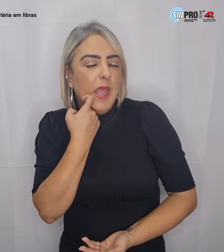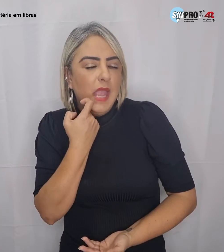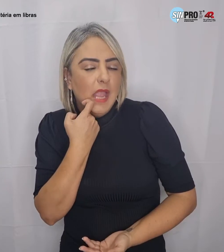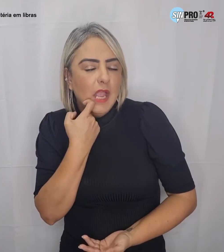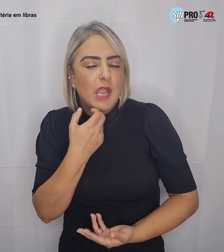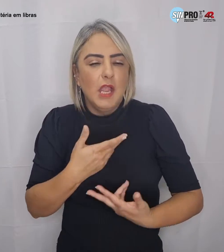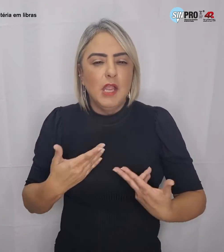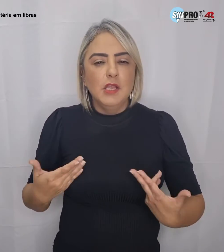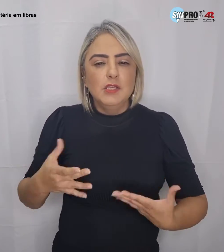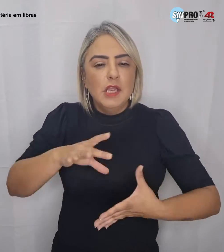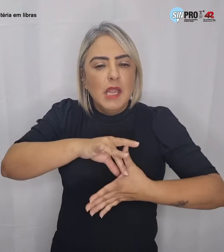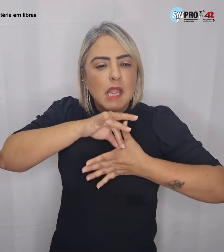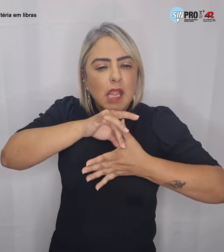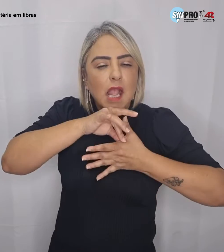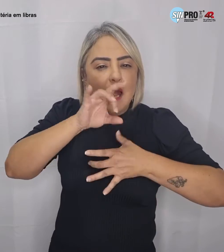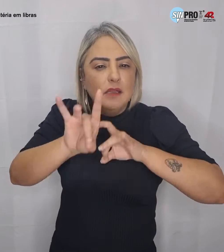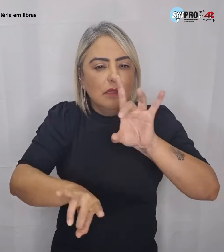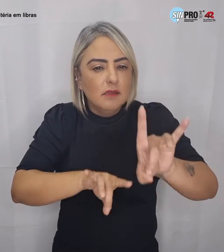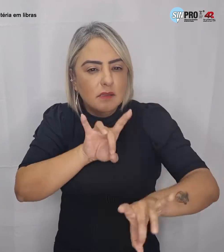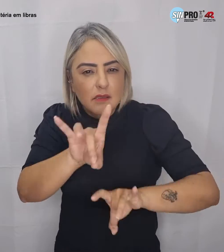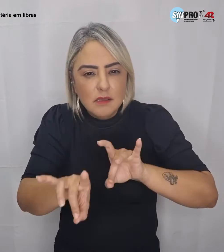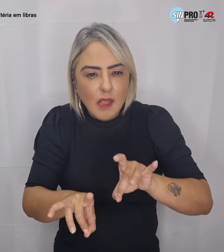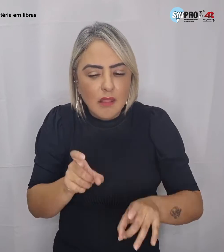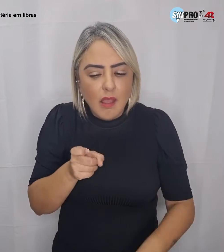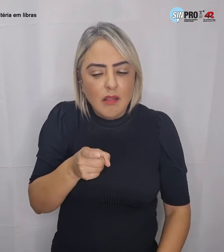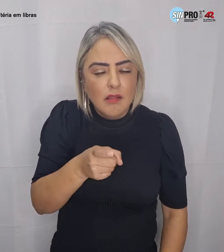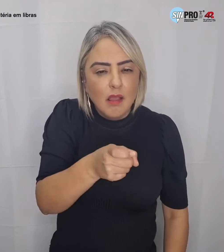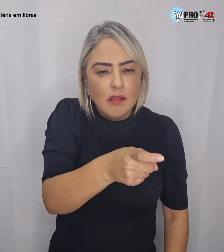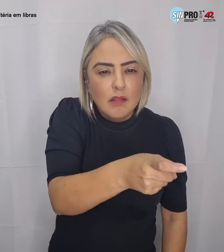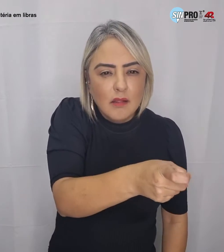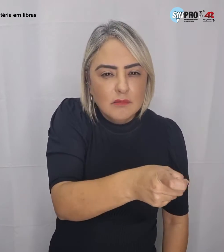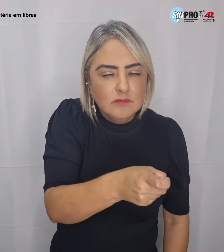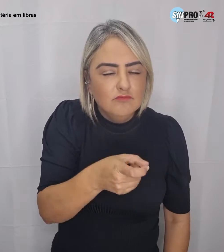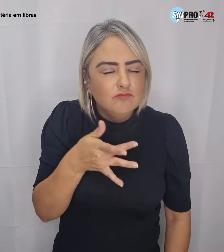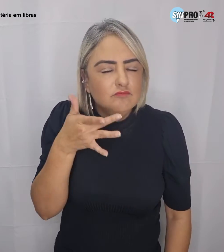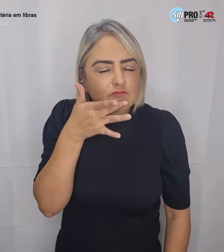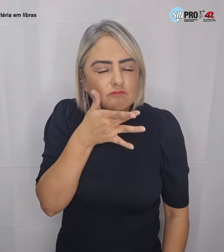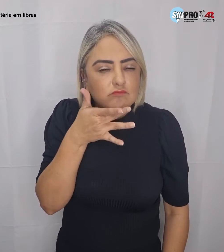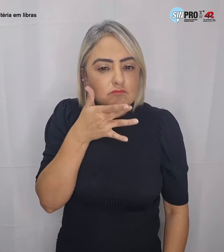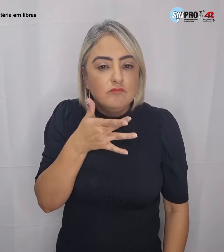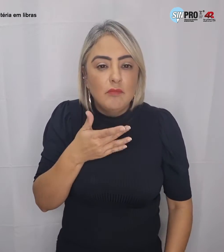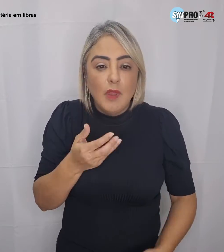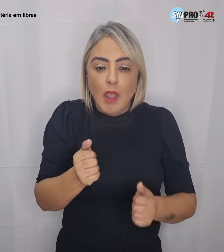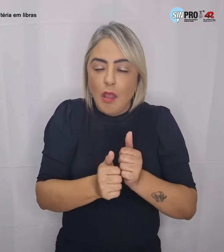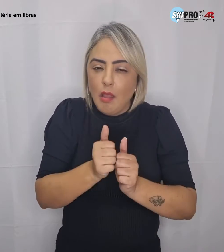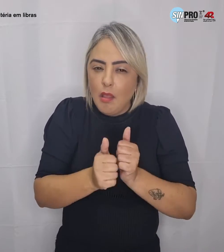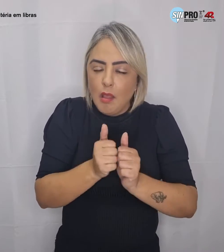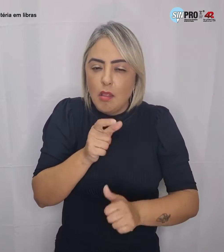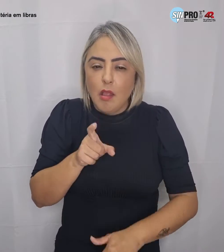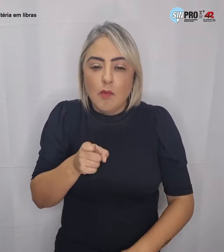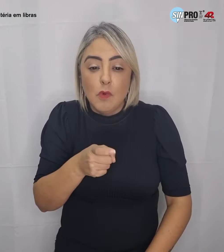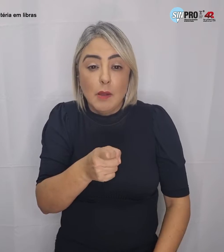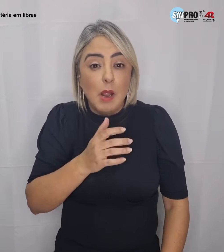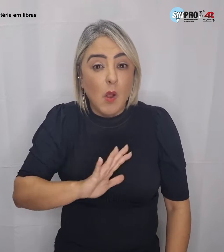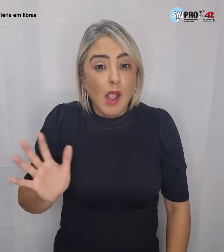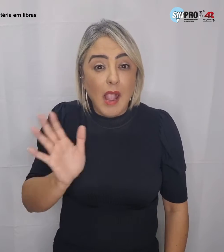com farofa, picanha especial, camarão ao molho de trufas, risoto com camarão rosa,